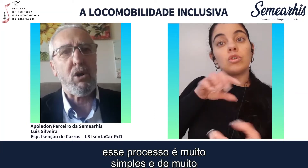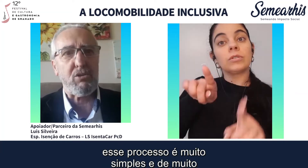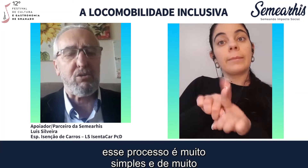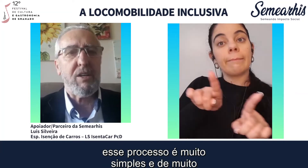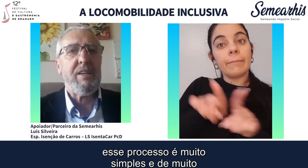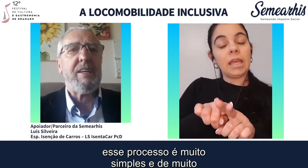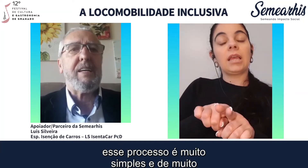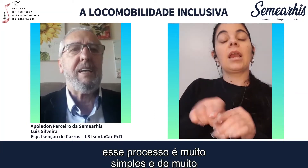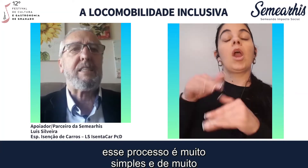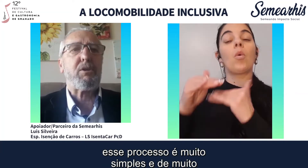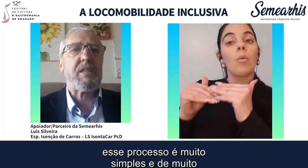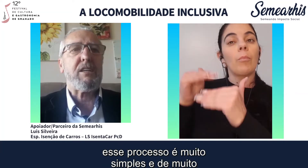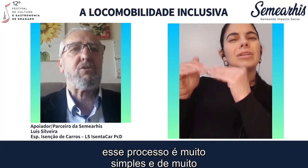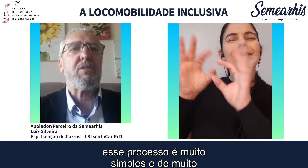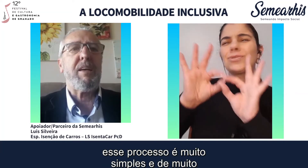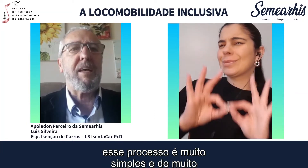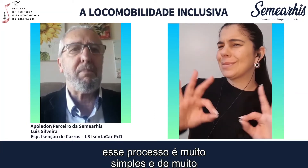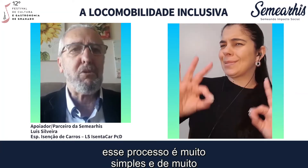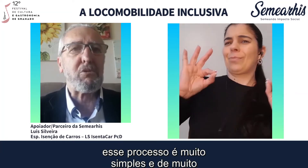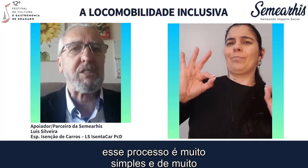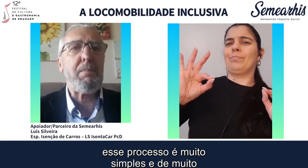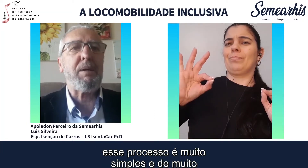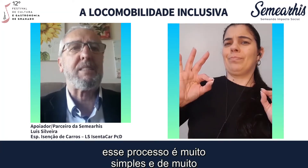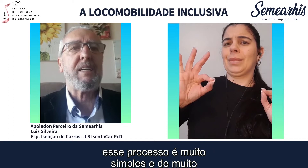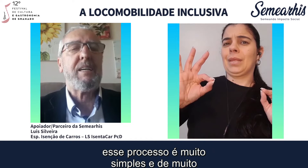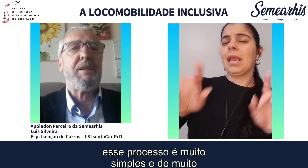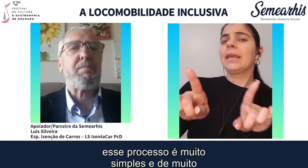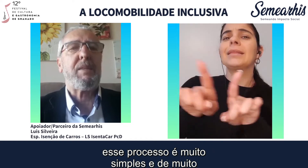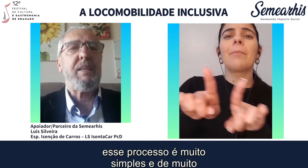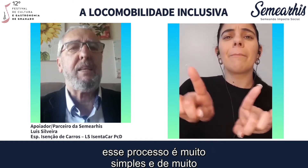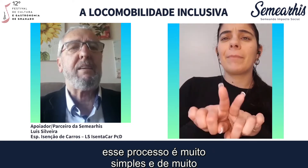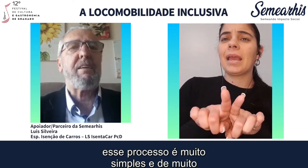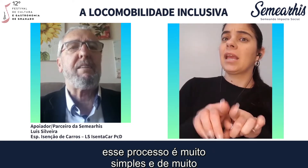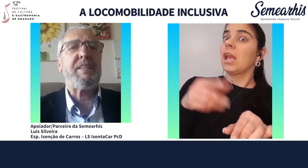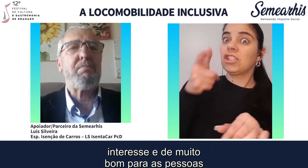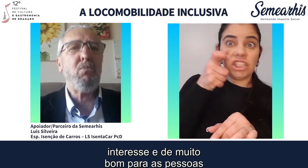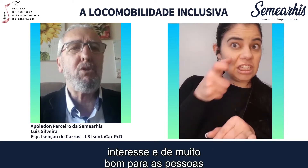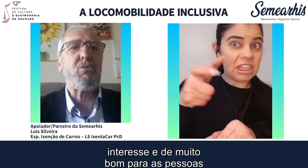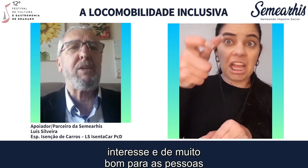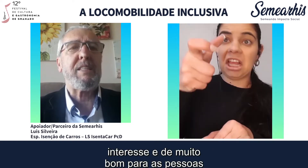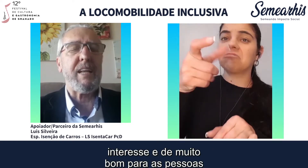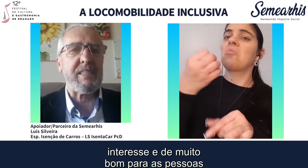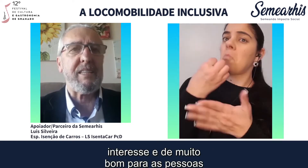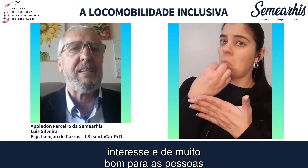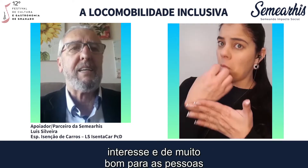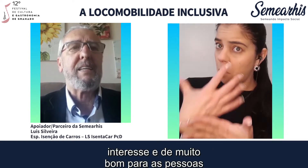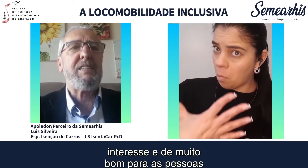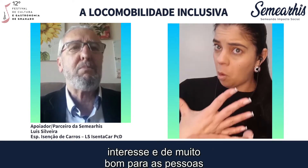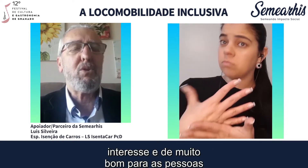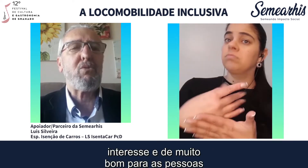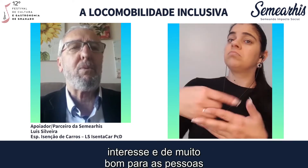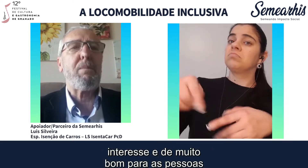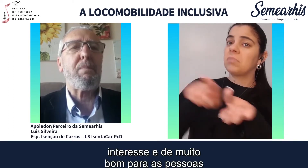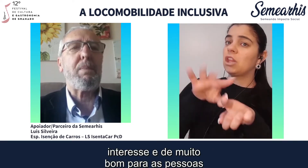sejam idosos. Esse processo é muito simples e de muito interesse e